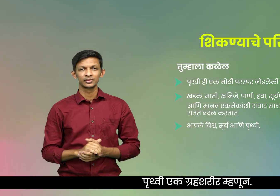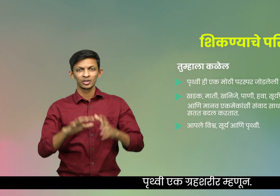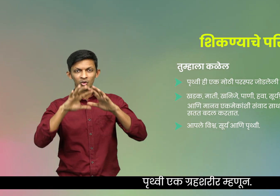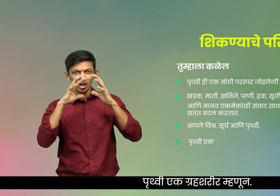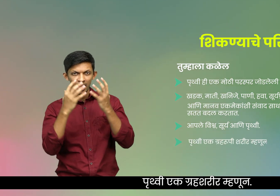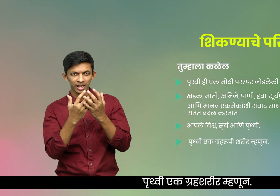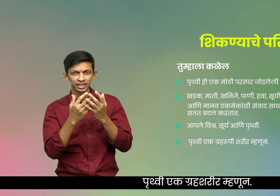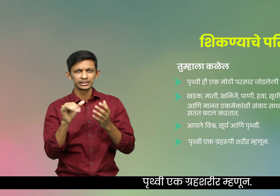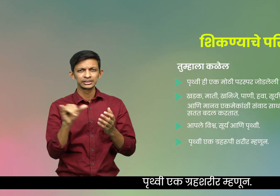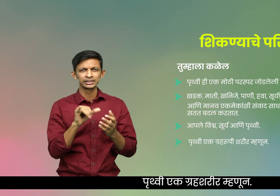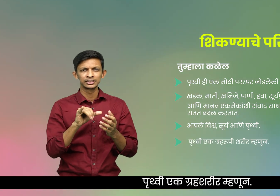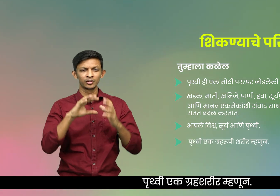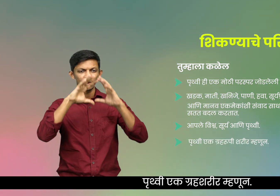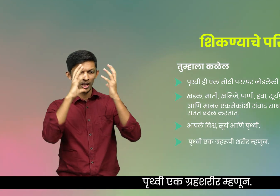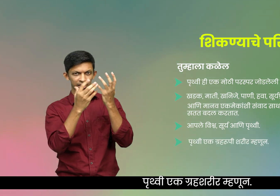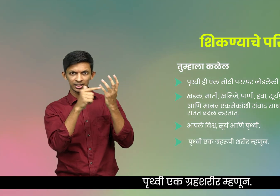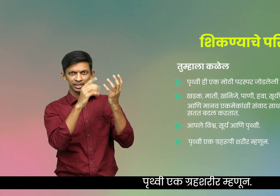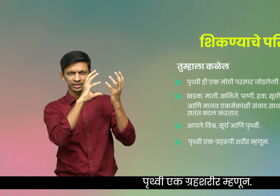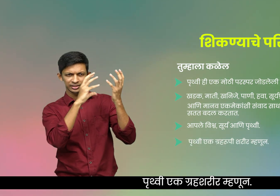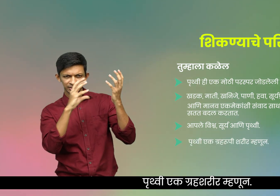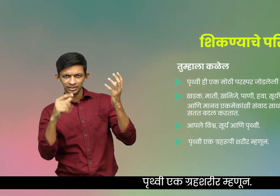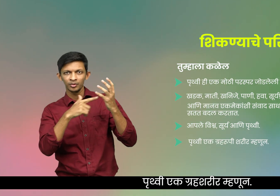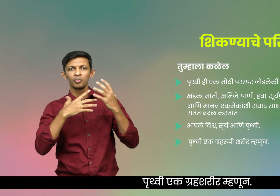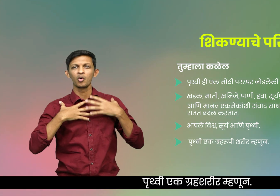पृथ्वी एक ग्रह शरीर म्हणून.